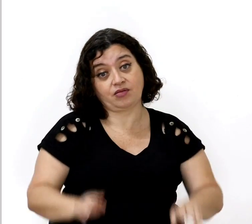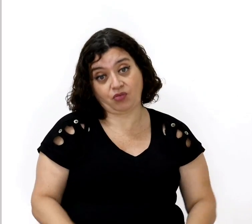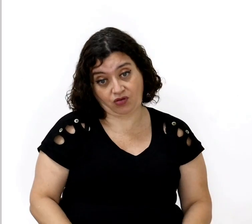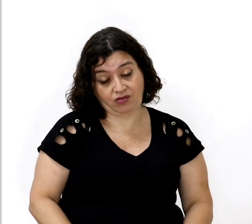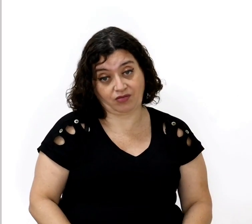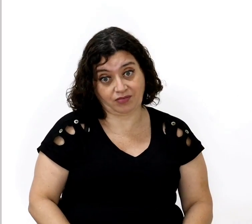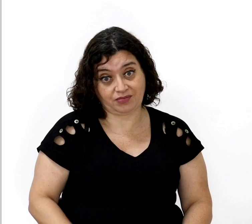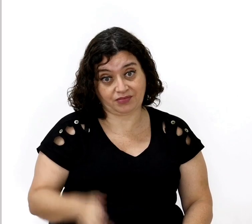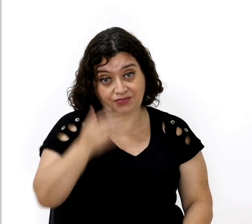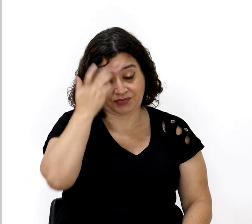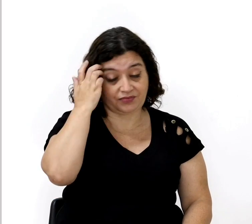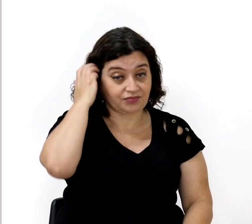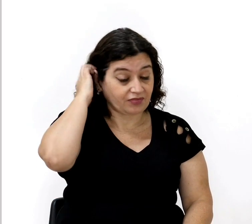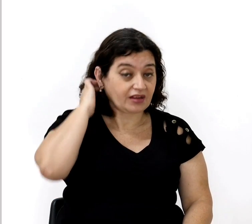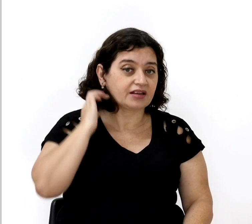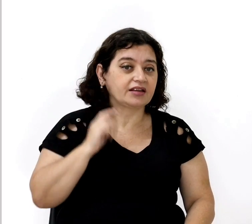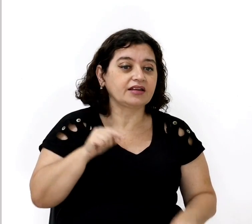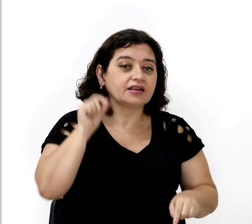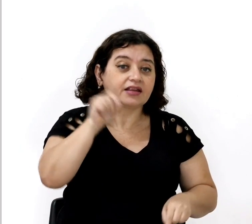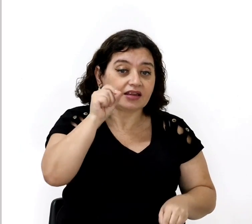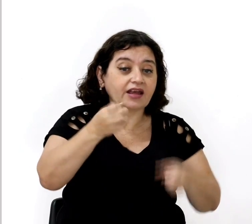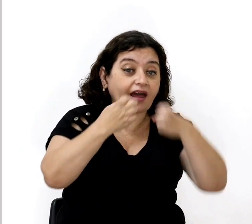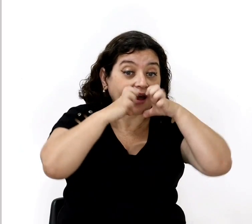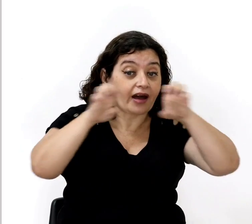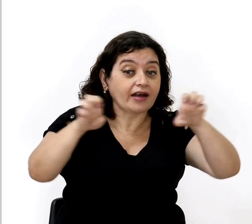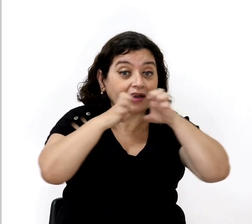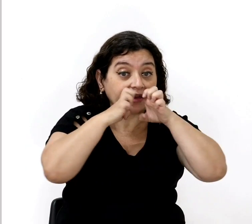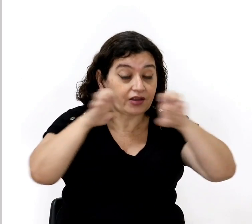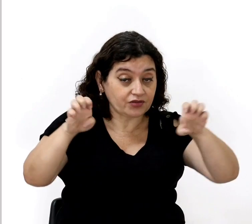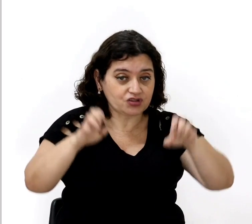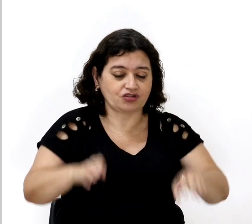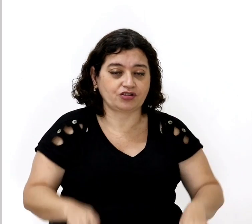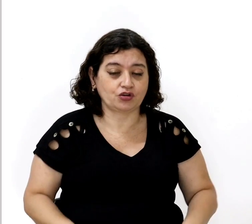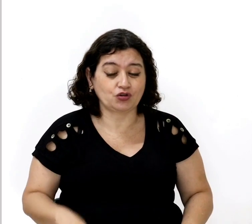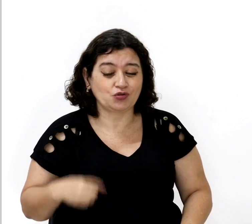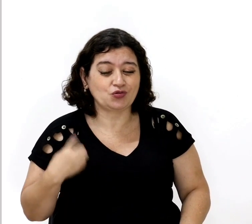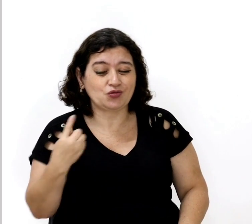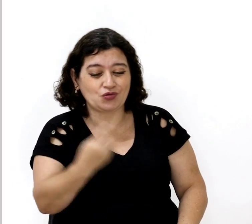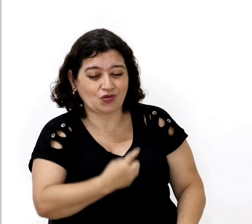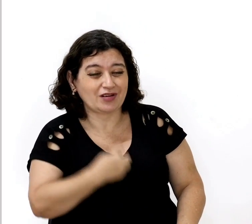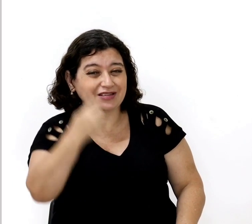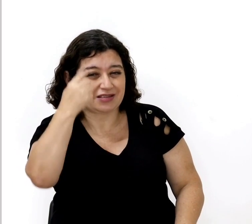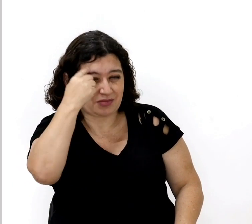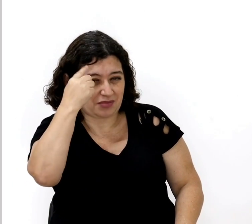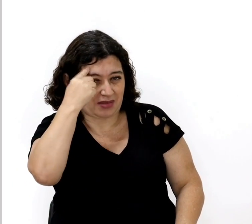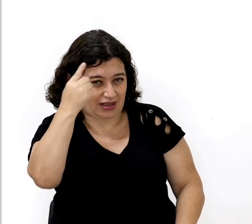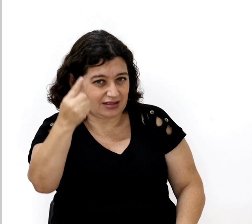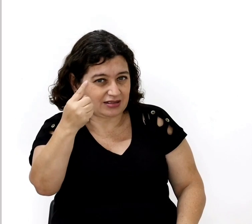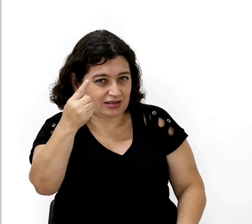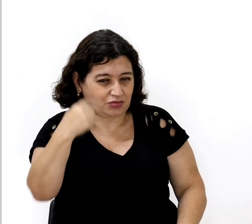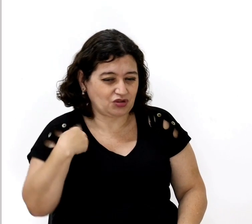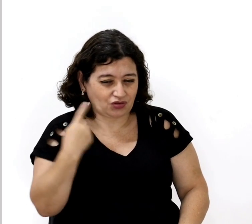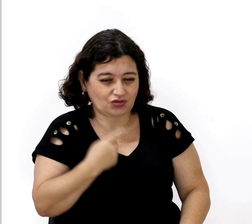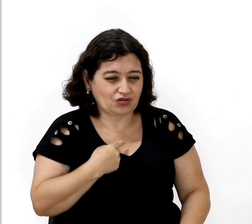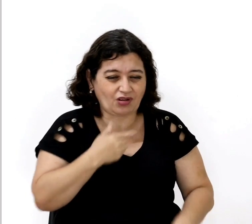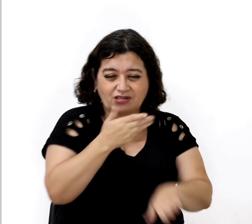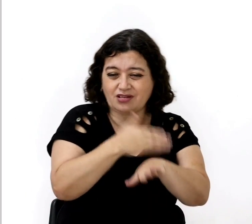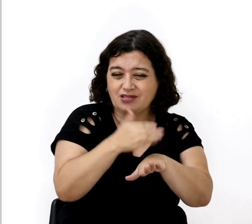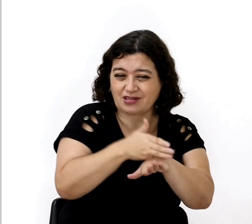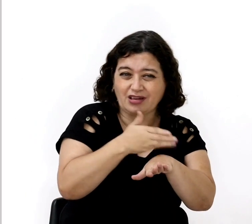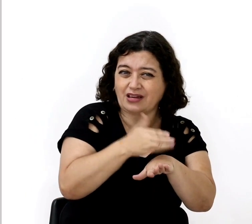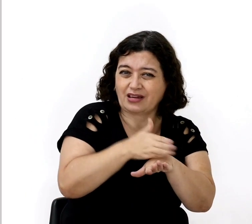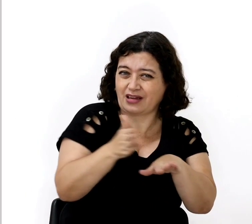questão do aspecto da evangelização. Bom, quando nós pensamos muitas das nossas